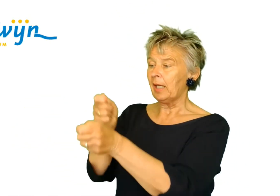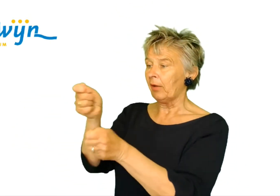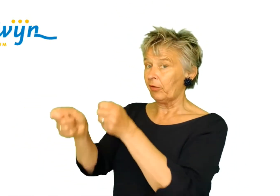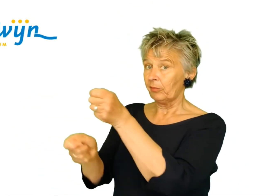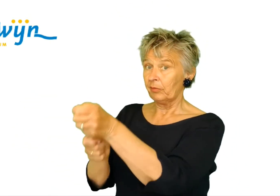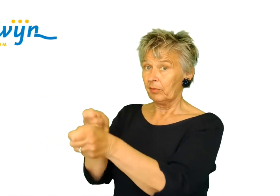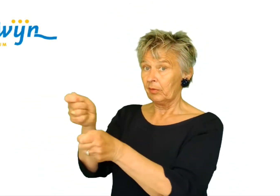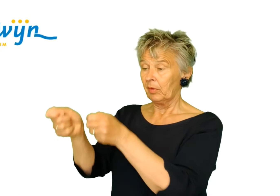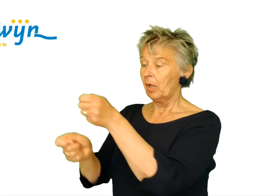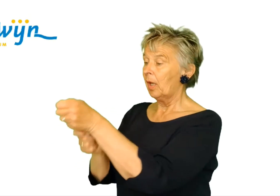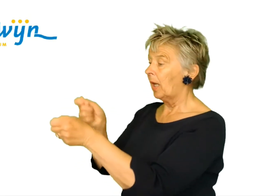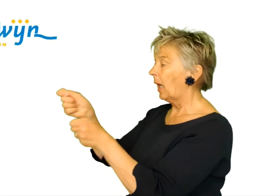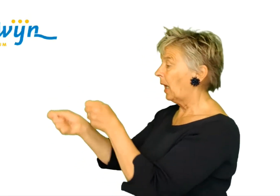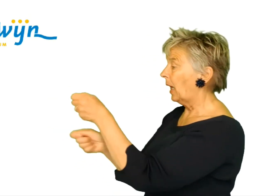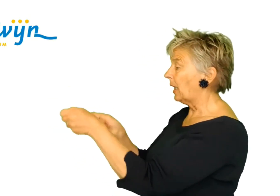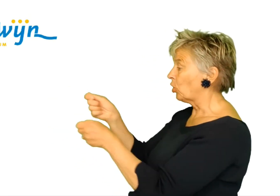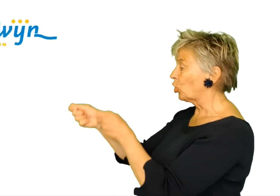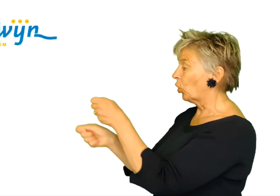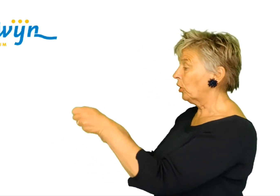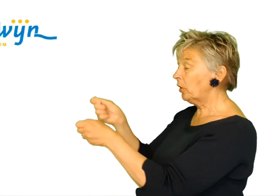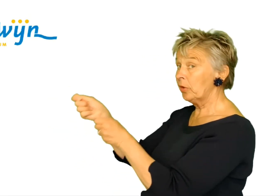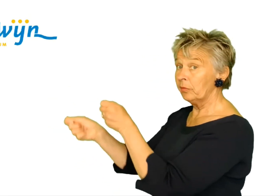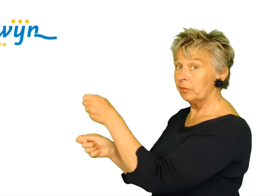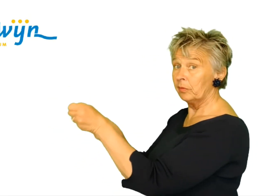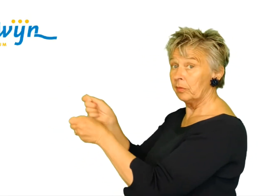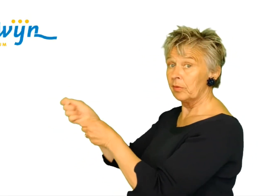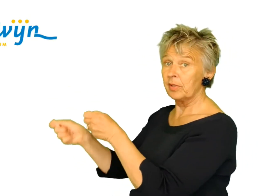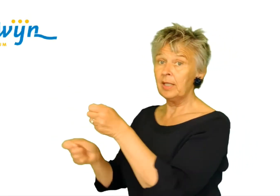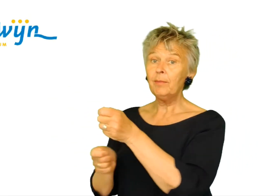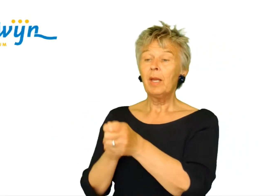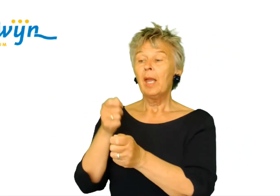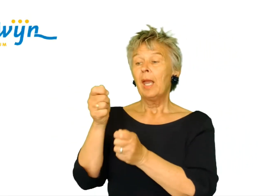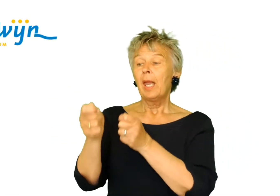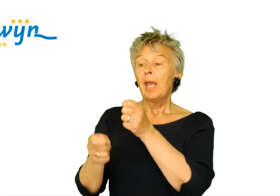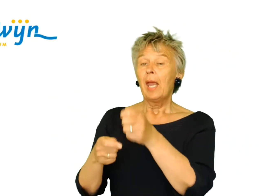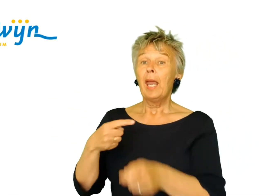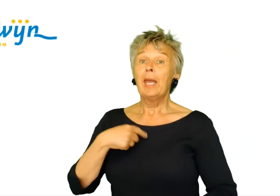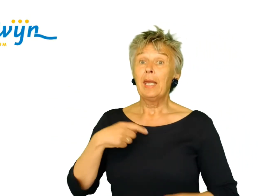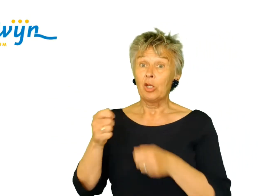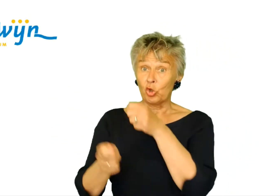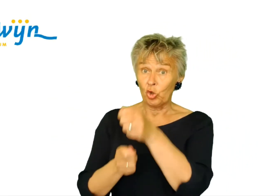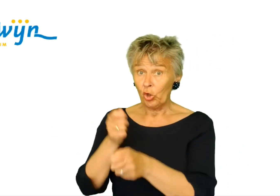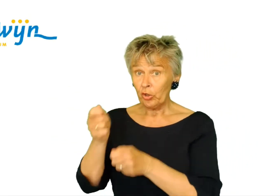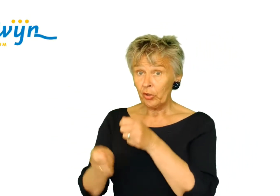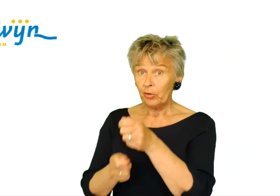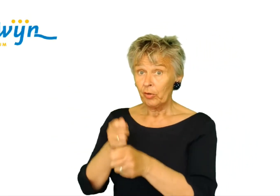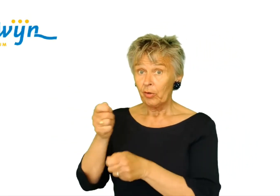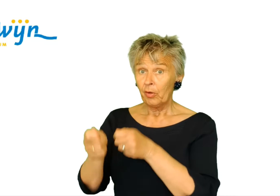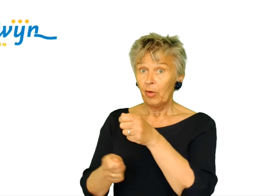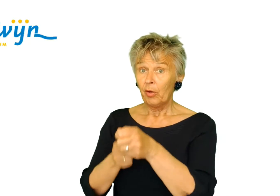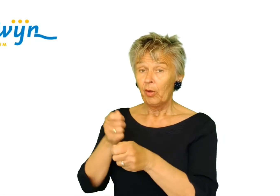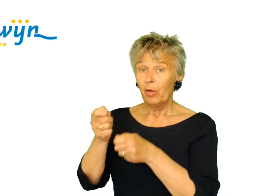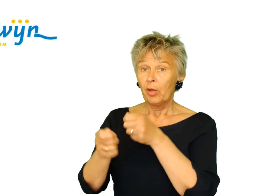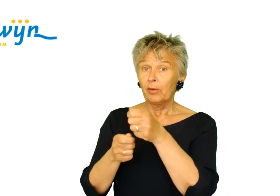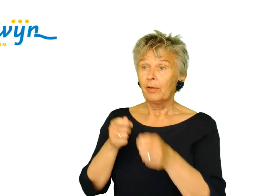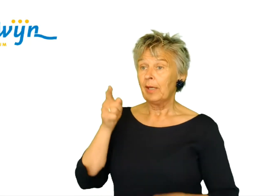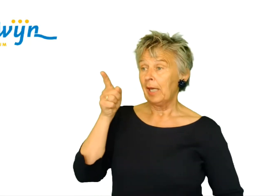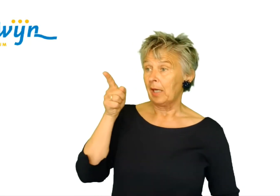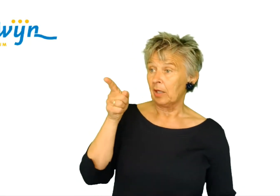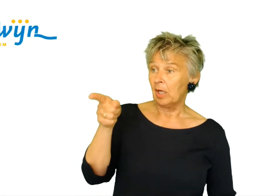alternerend. En ik zorg. Zie je? En ik zorg dat ik